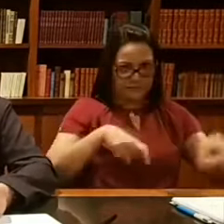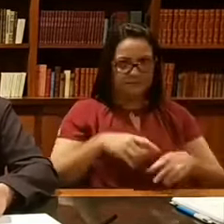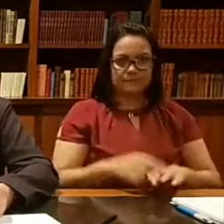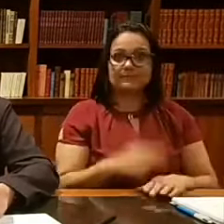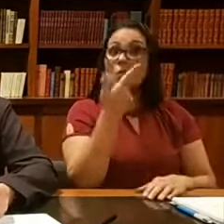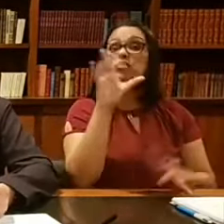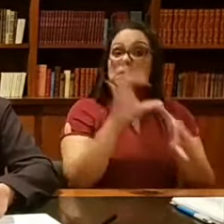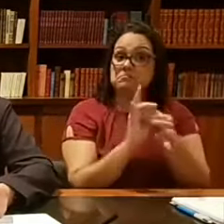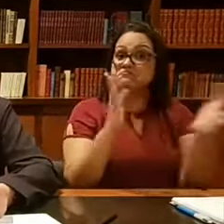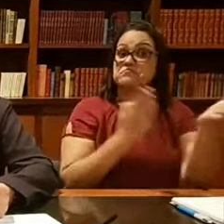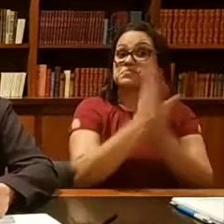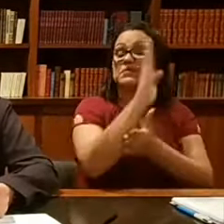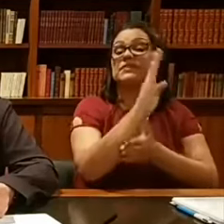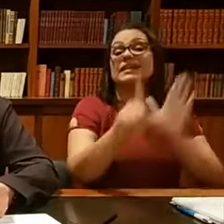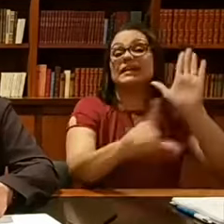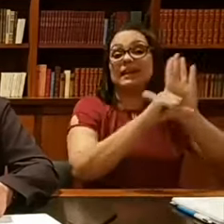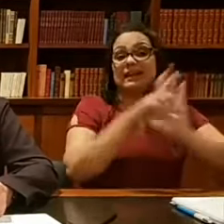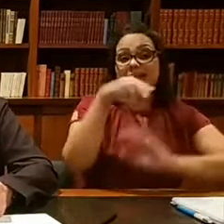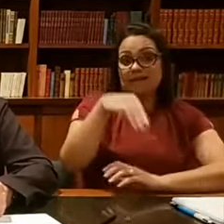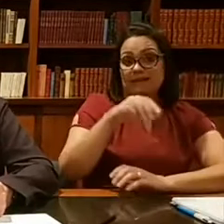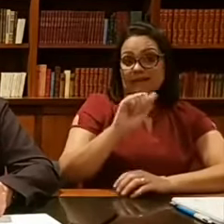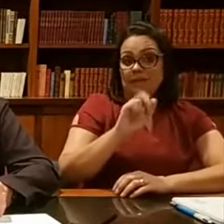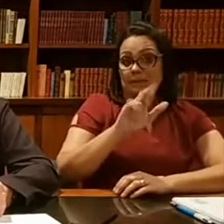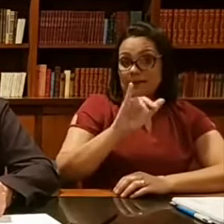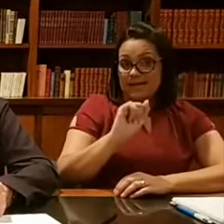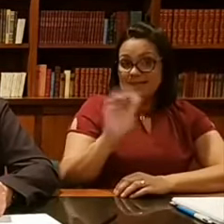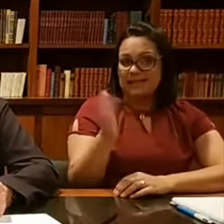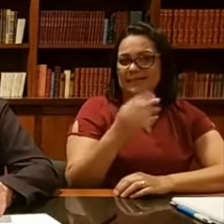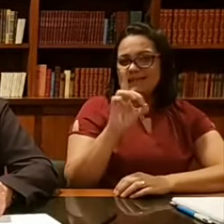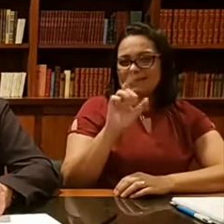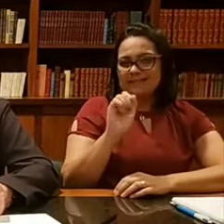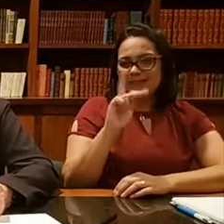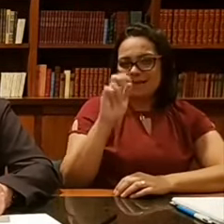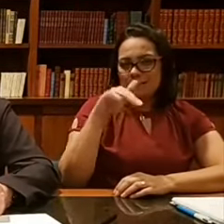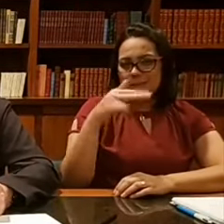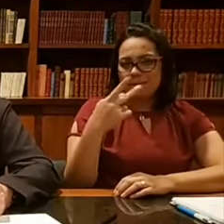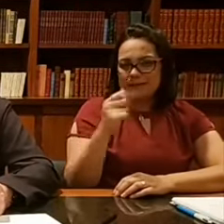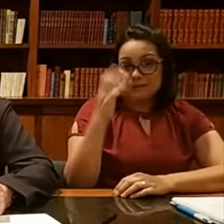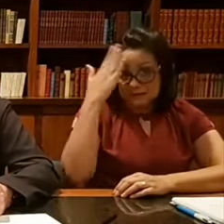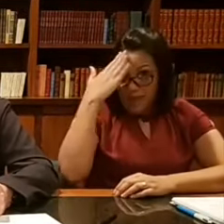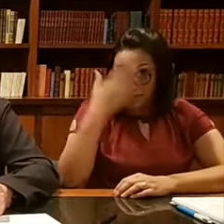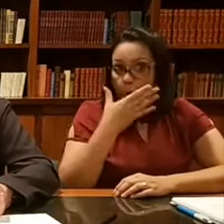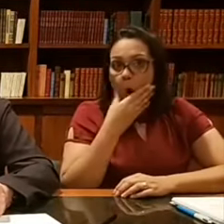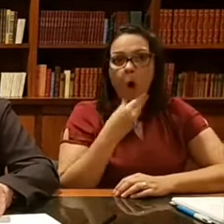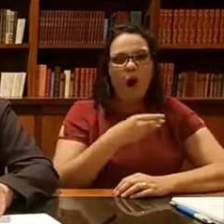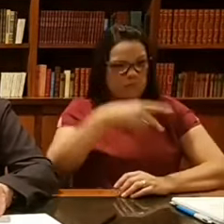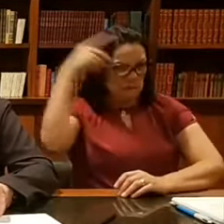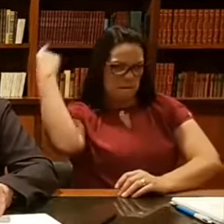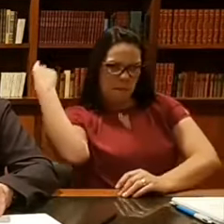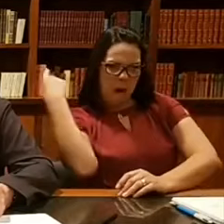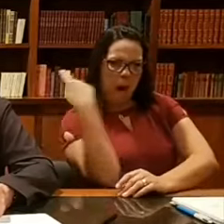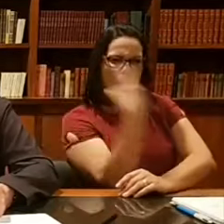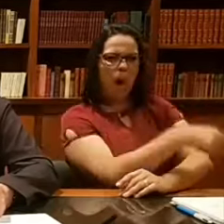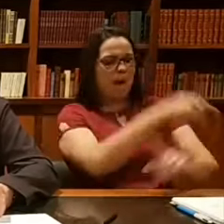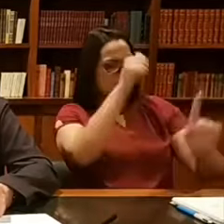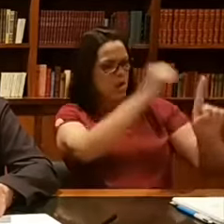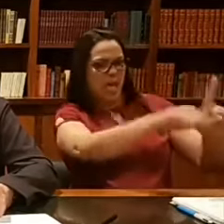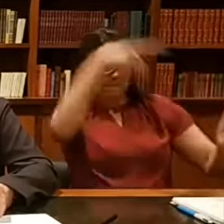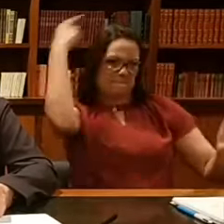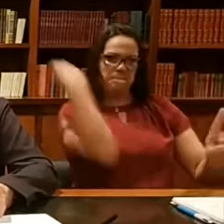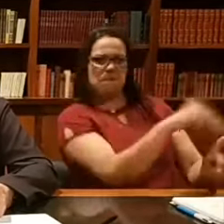lei aqui da Maria da Penha, aqueles caras que gostam de bater, né, na companheira, certo? Além